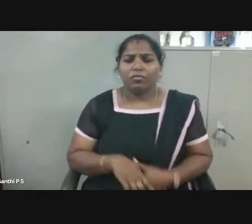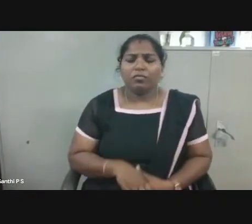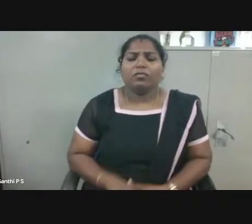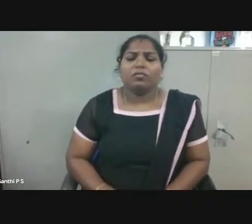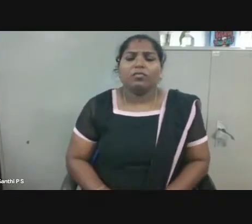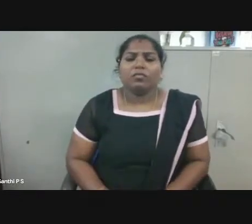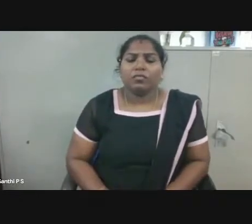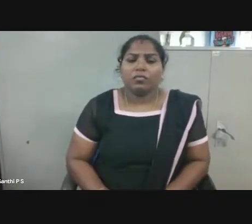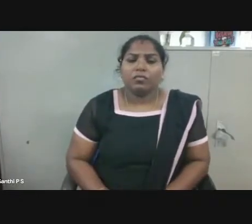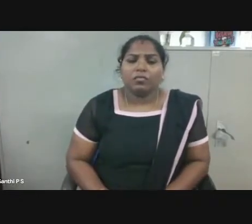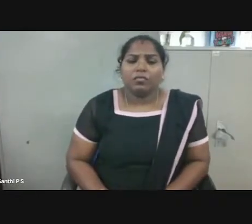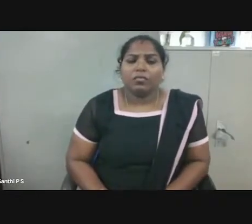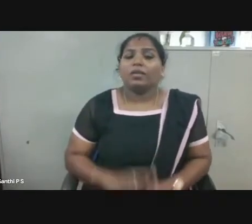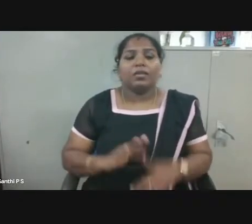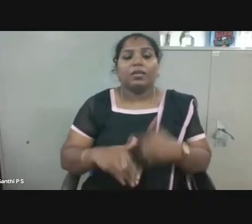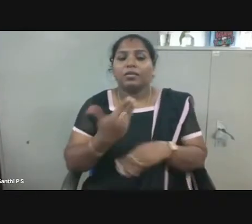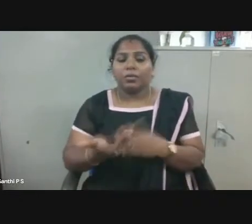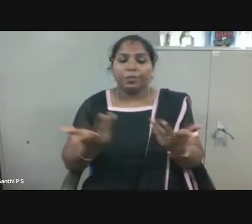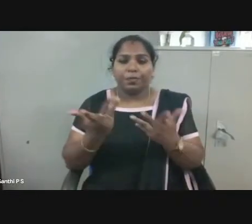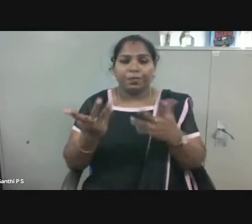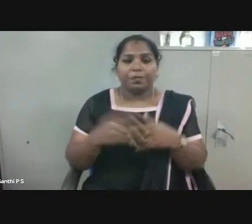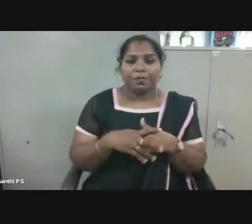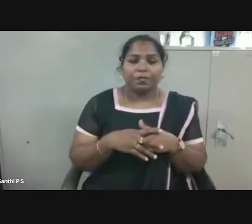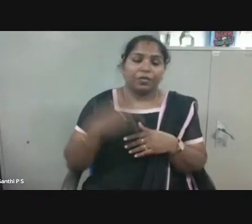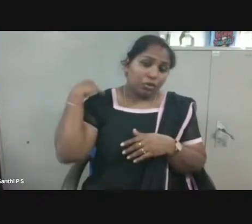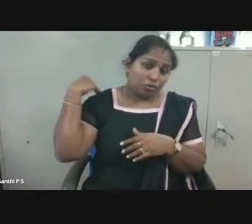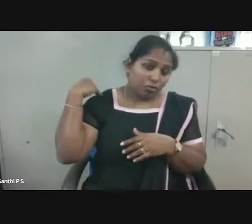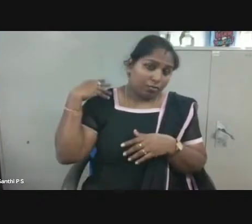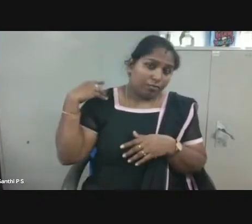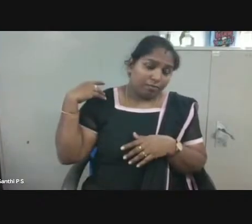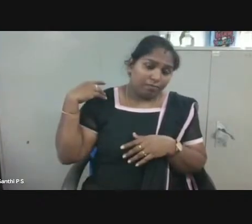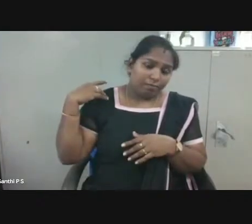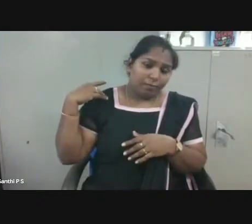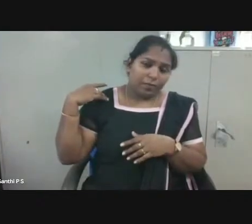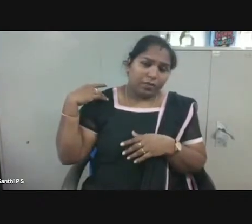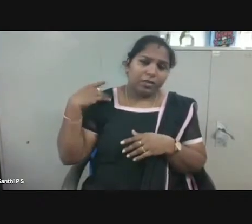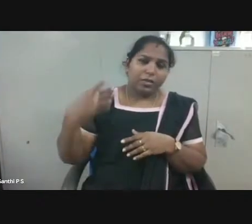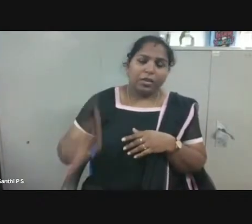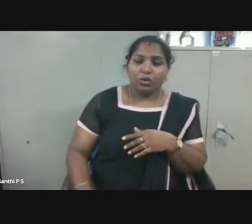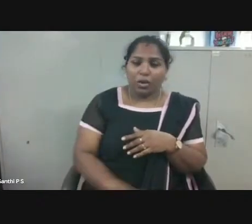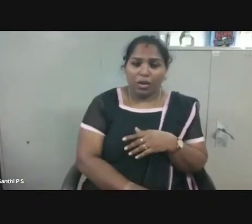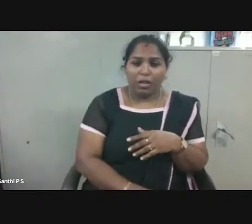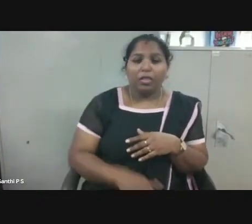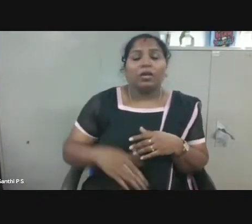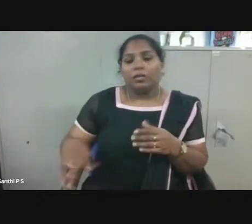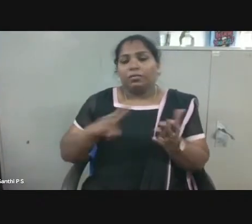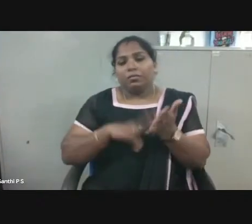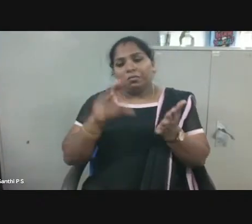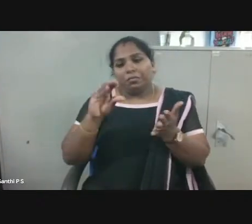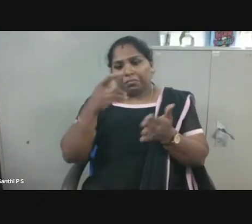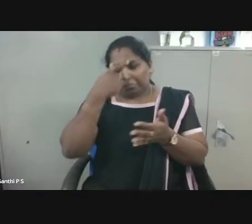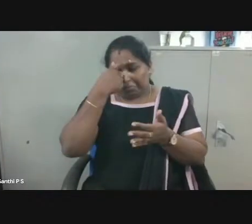ഉള്ളത് ലിംഗഡൽ മസ്കുലർ ഡിസ്ട്രോഫി എന്ന് പറയും. നമ്മുടെ ഷോൾഡർ ജോയിന്റിലെ തൊടയലിന്റെ അവിടെയുള്ള മസിലുകളെയാണ് ബാധിക്കുന്നത്.